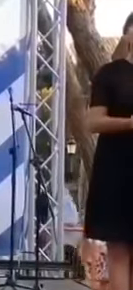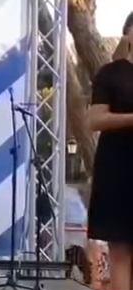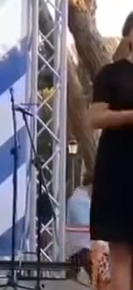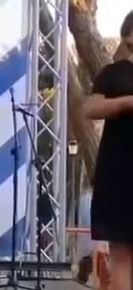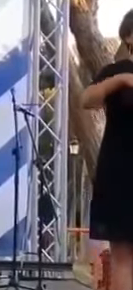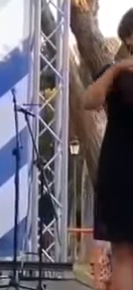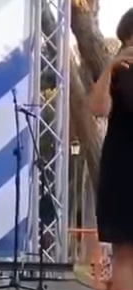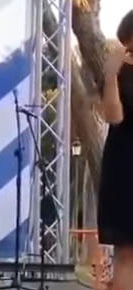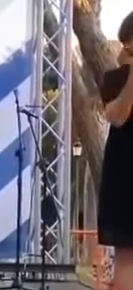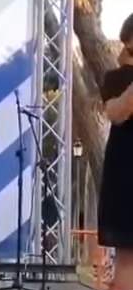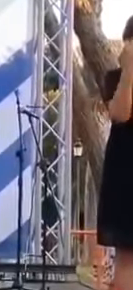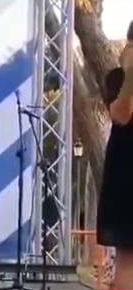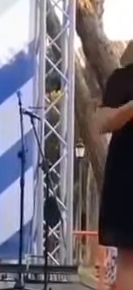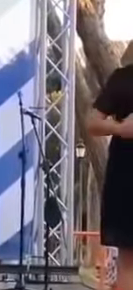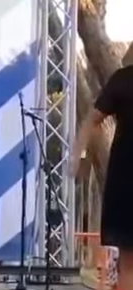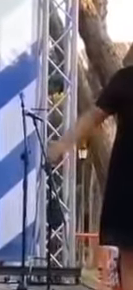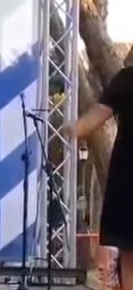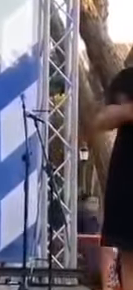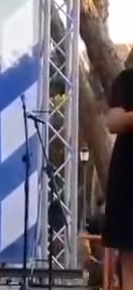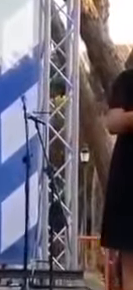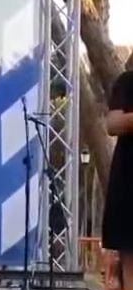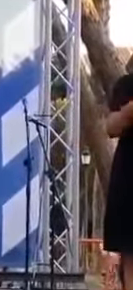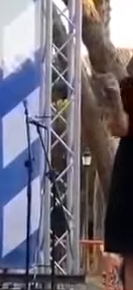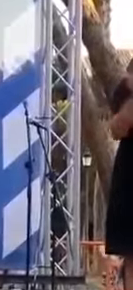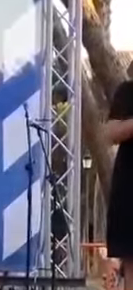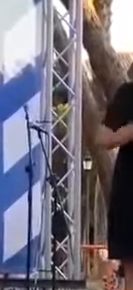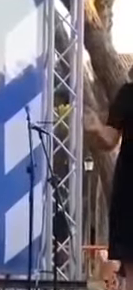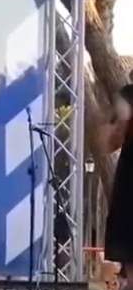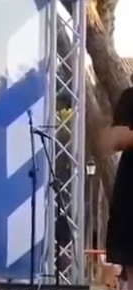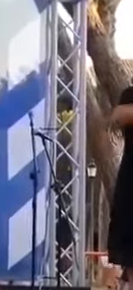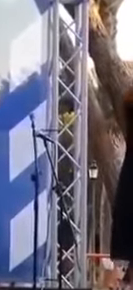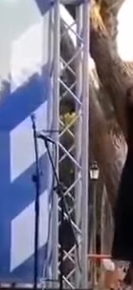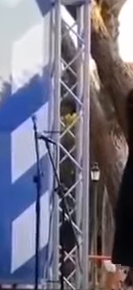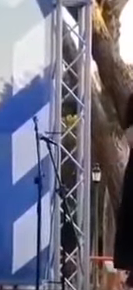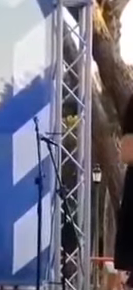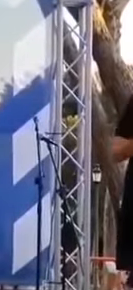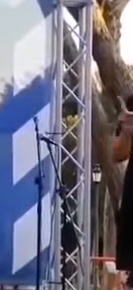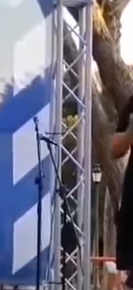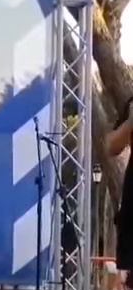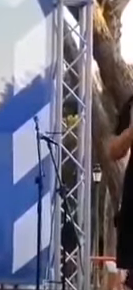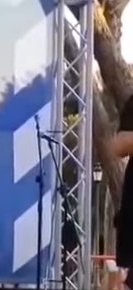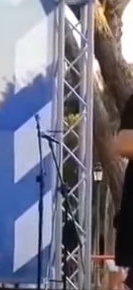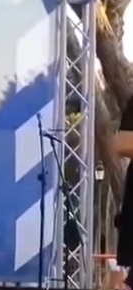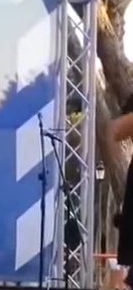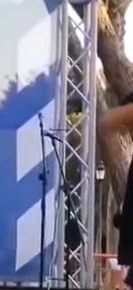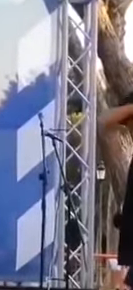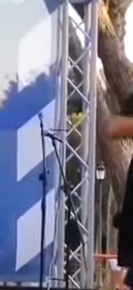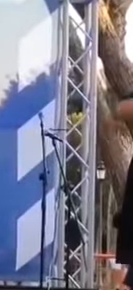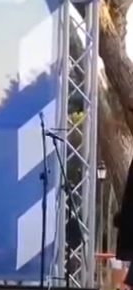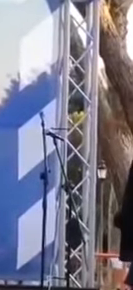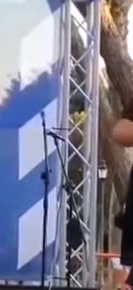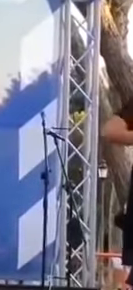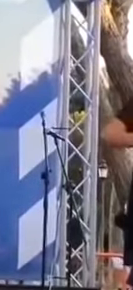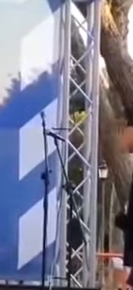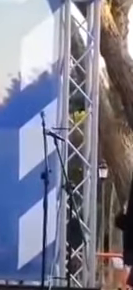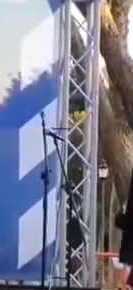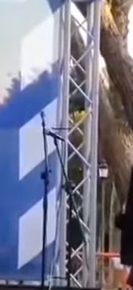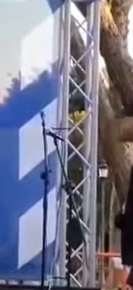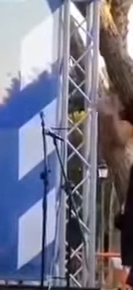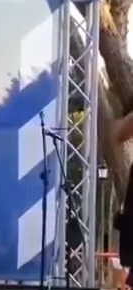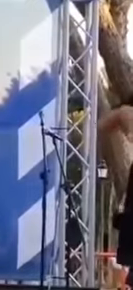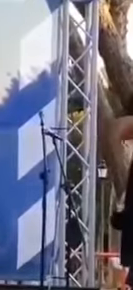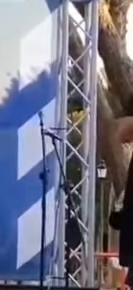la Meloni al fianco di Conte, no, la Meloni al fianco dell'Italia. perché per noi l'Italia viene prima di